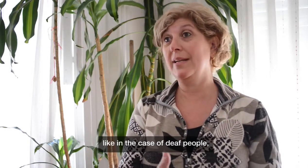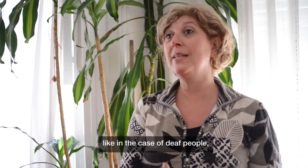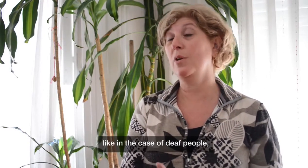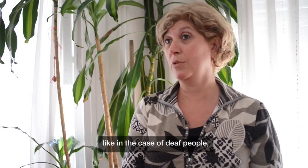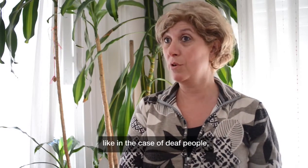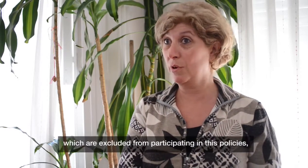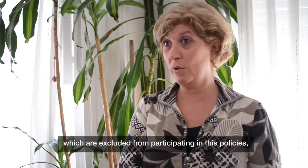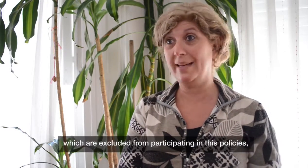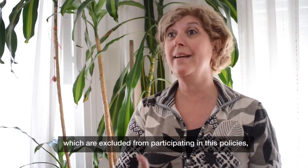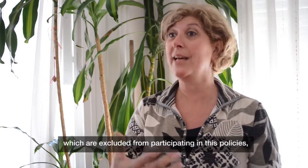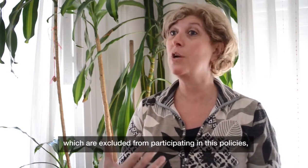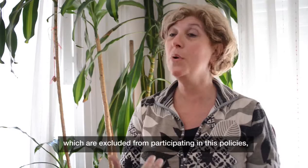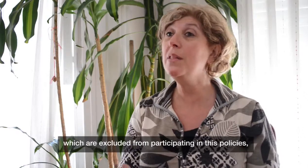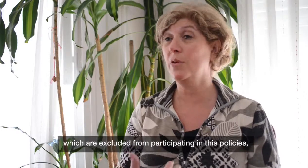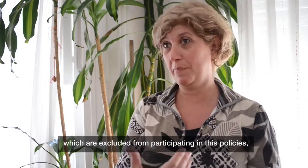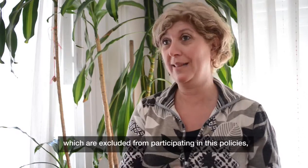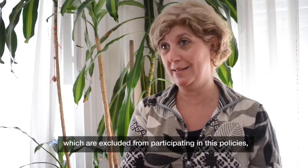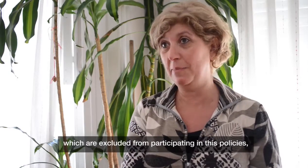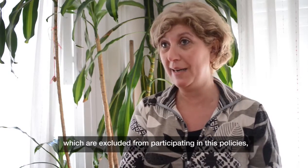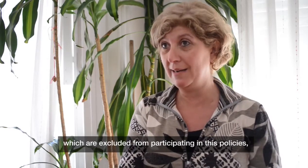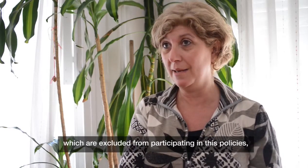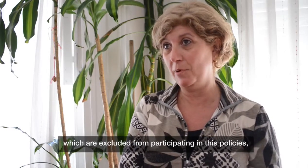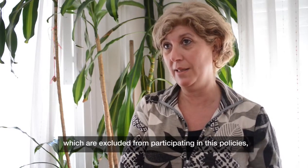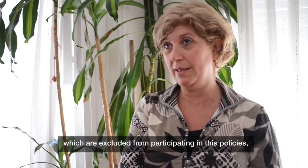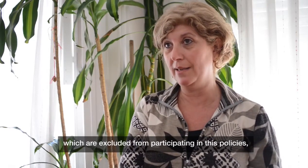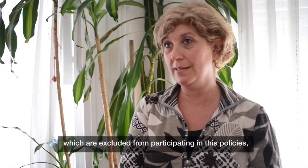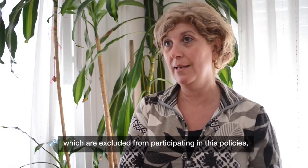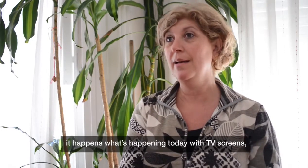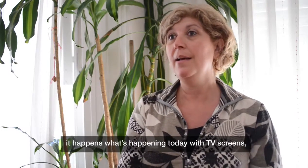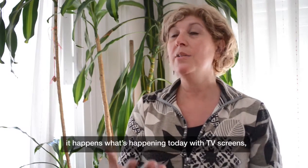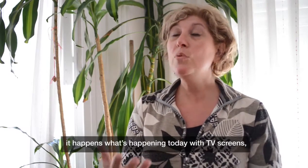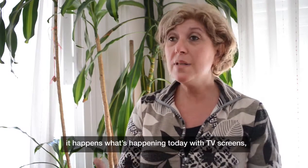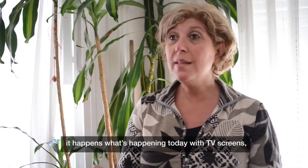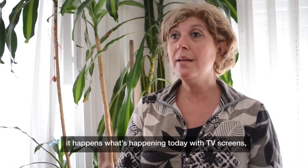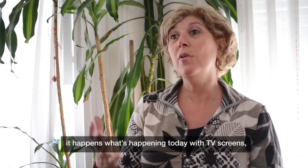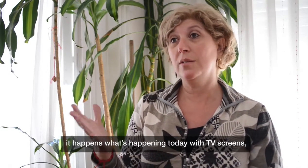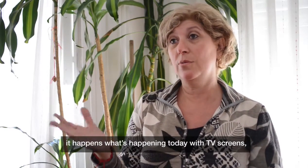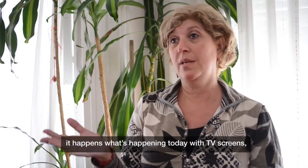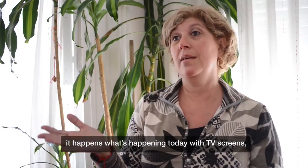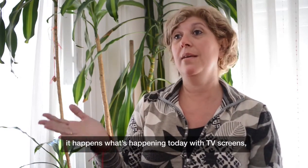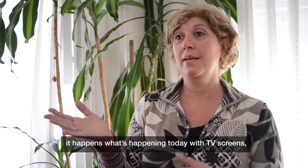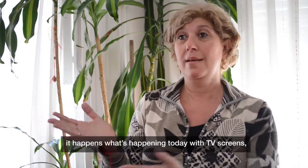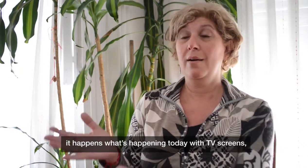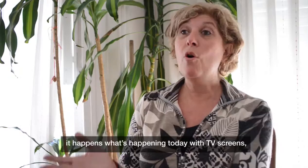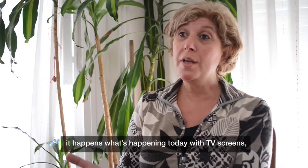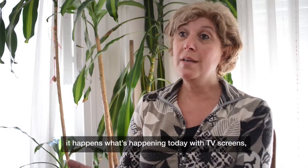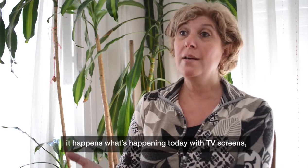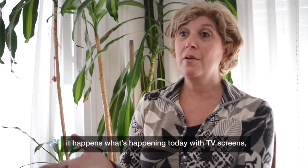caso de los sordos, que quedan excluidos de participar en estas políticas, sucede lo que sucede hoy con